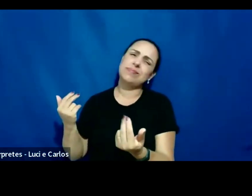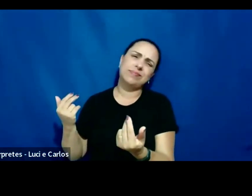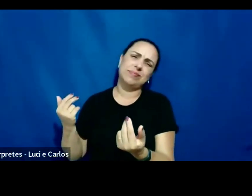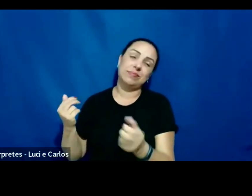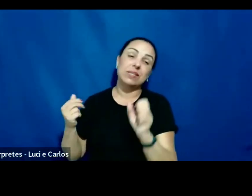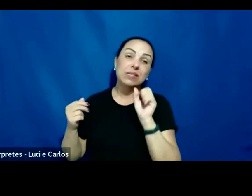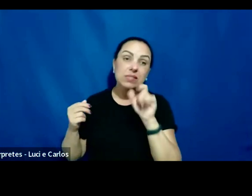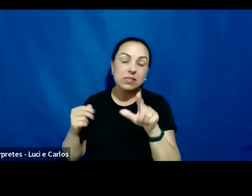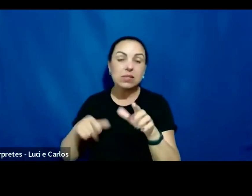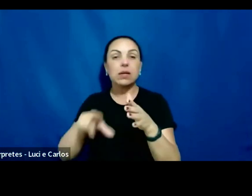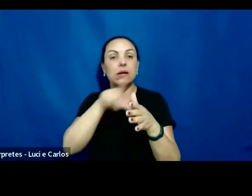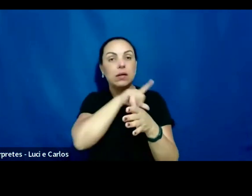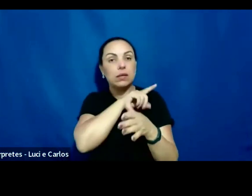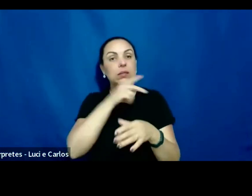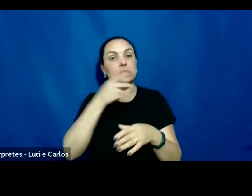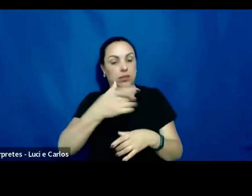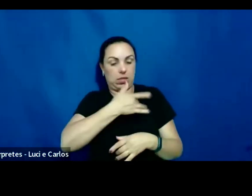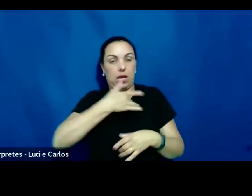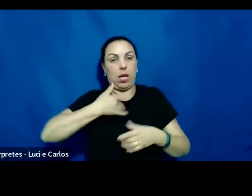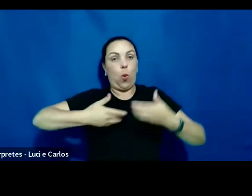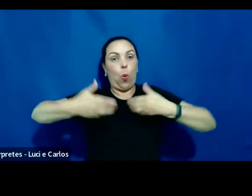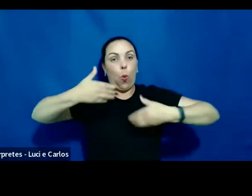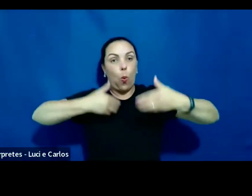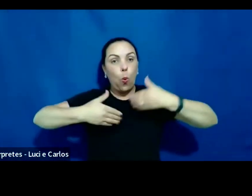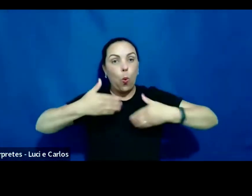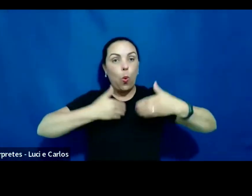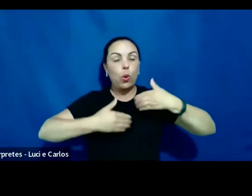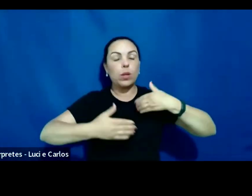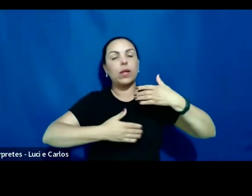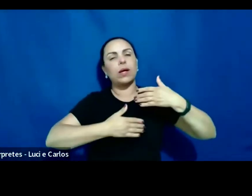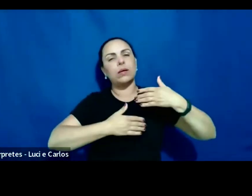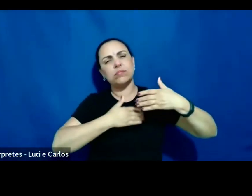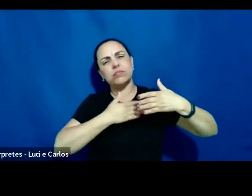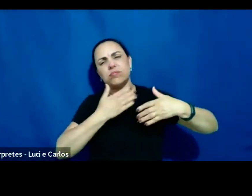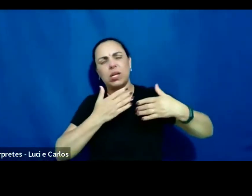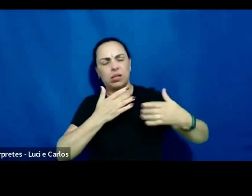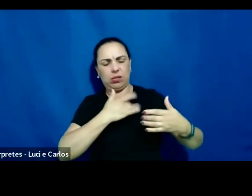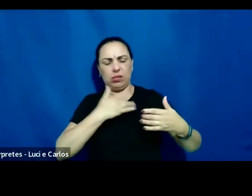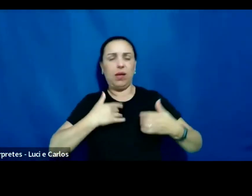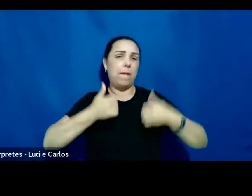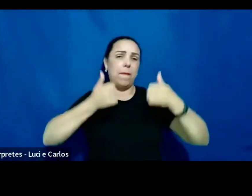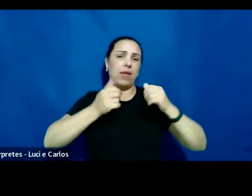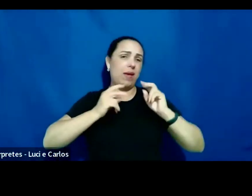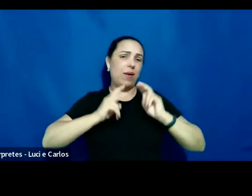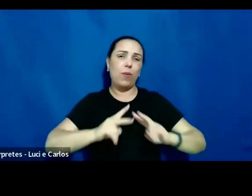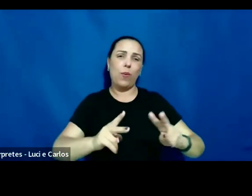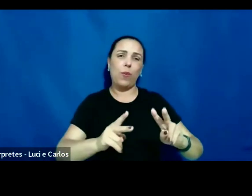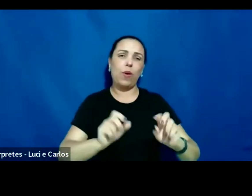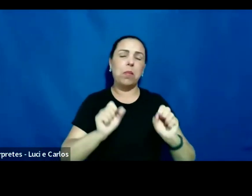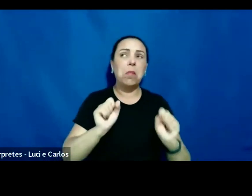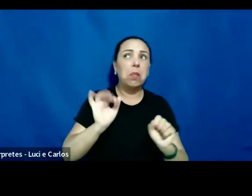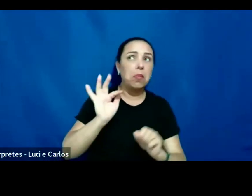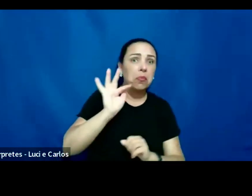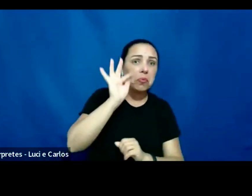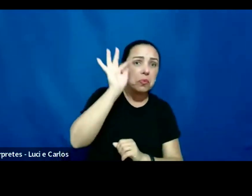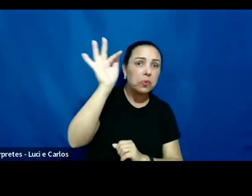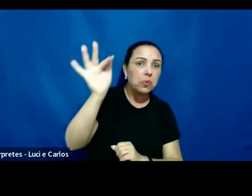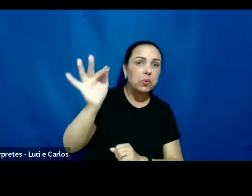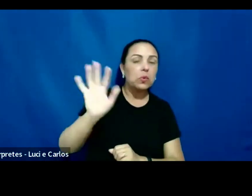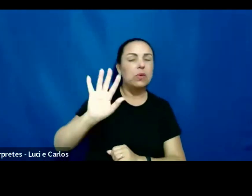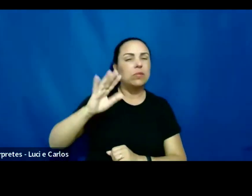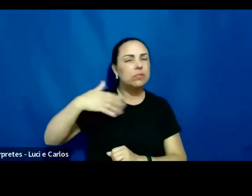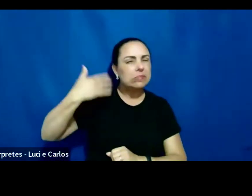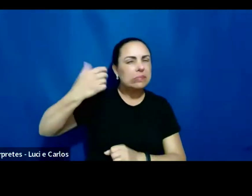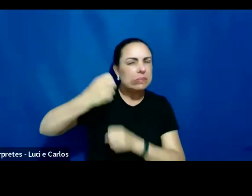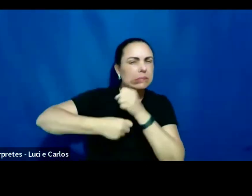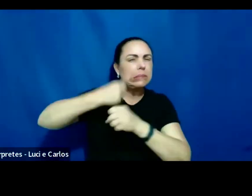doença. Só quando você estiver bem numa idade, às vezes, avançada e tudo mais, pode acontecer, quando você já está no fim da vida. Mas